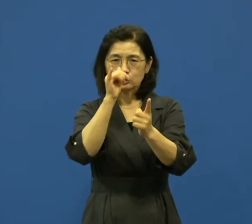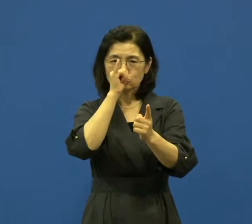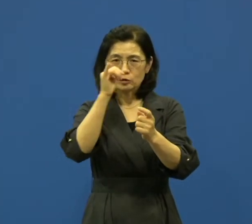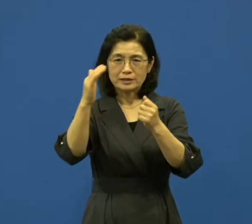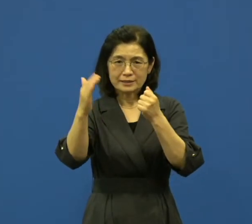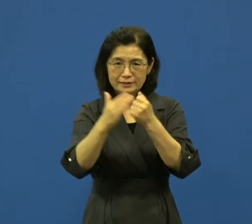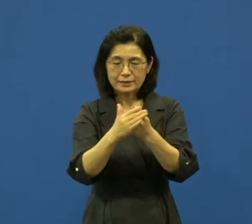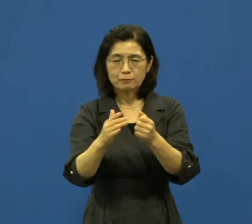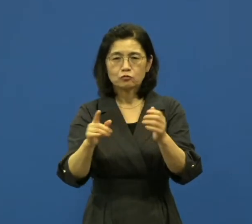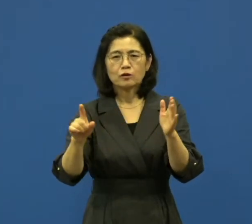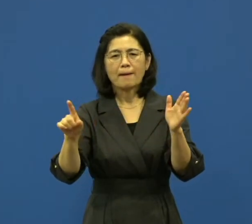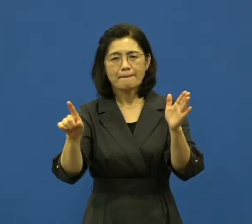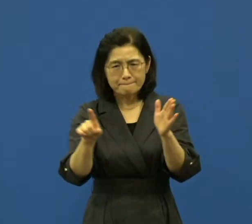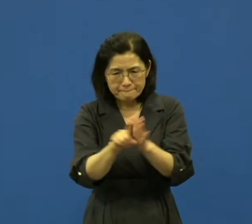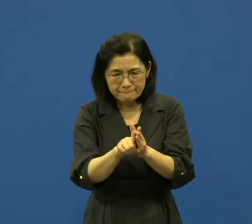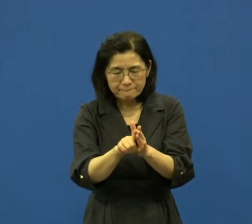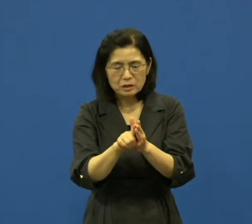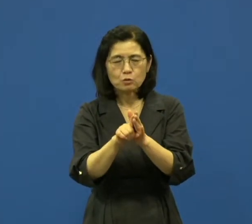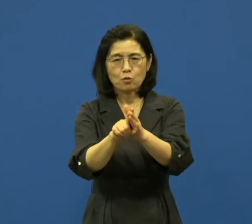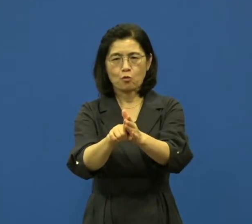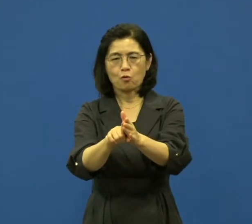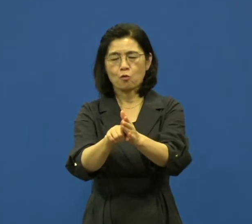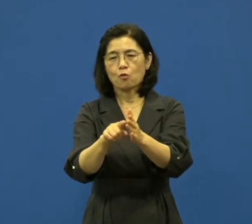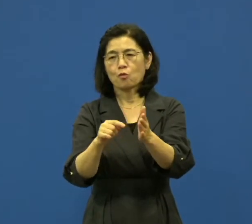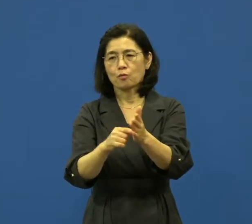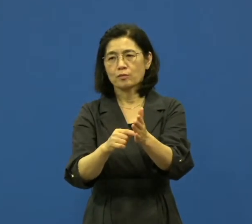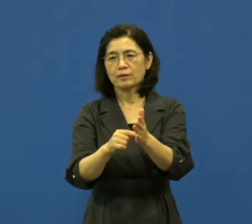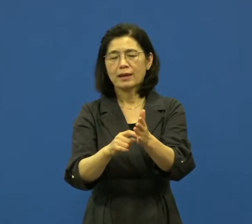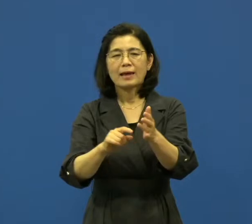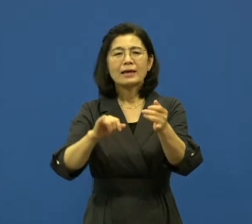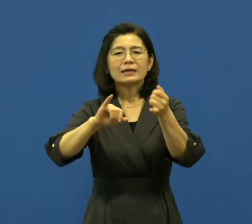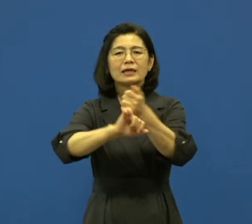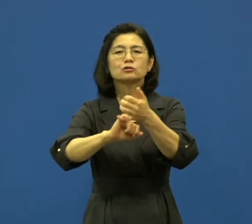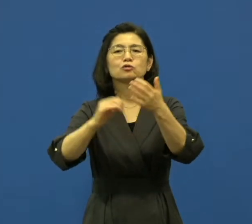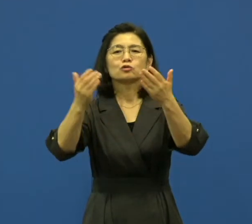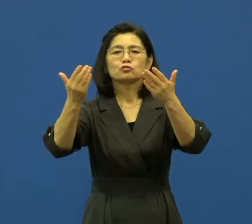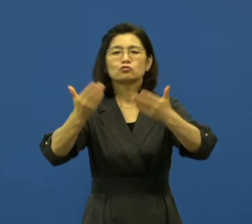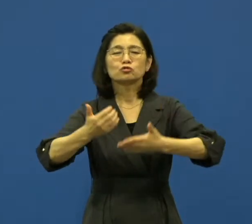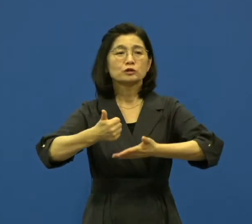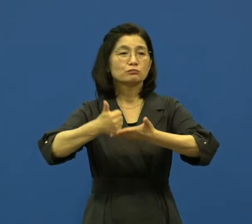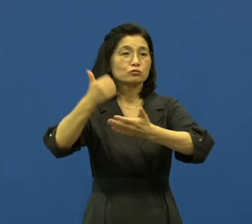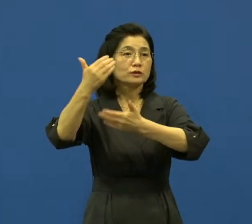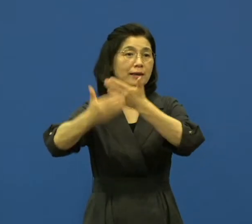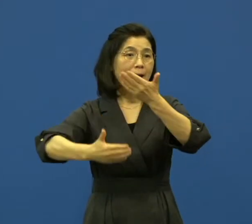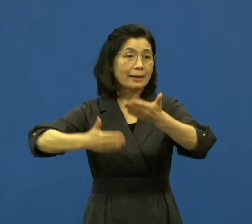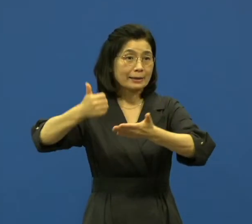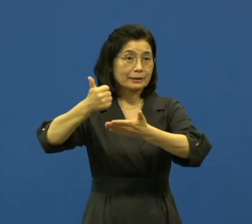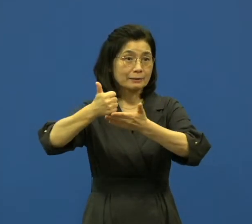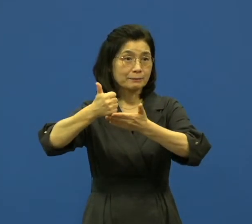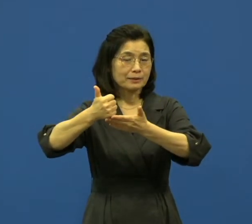약속이 있기 때문에, 그 약속을 하신 분이 확실하기 때문에.